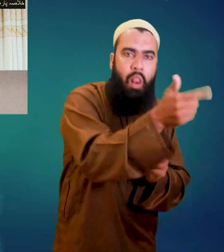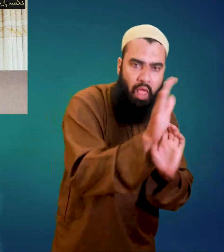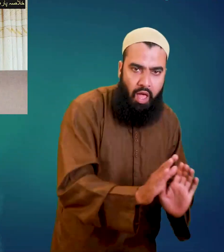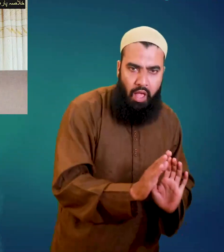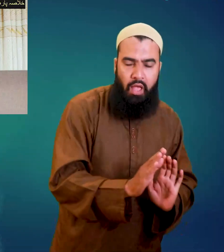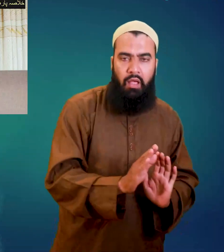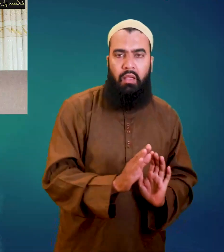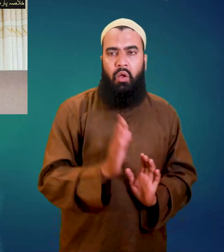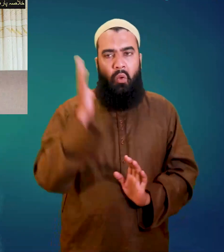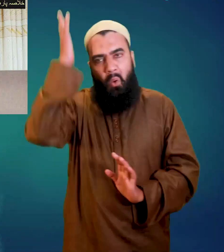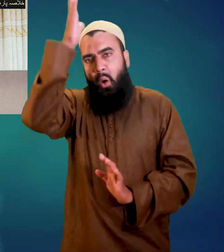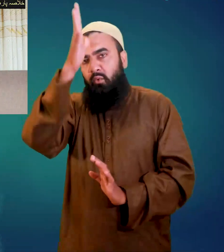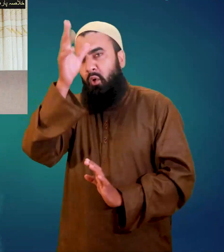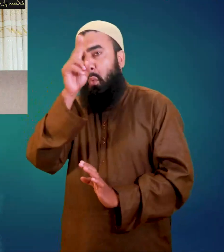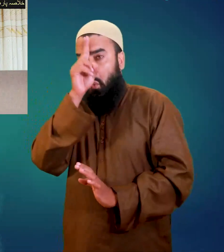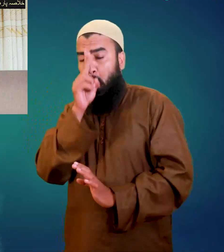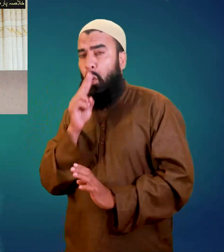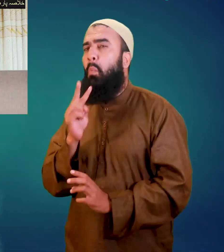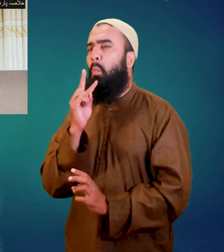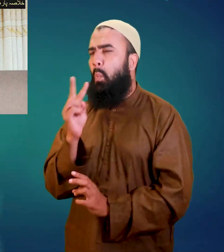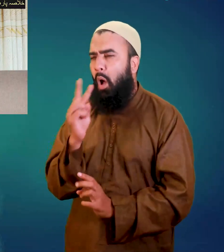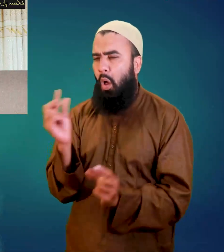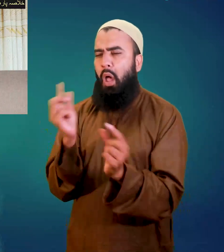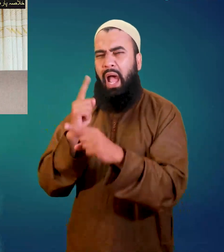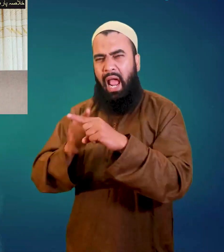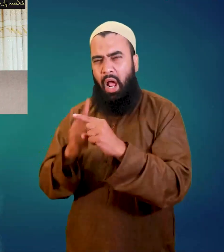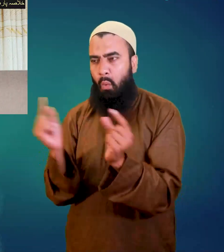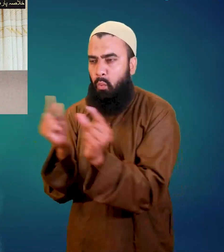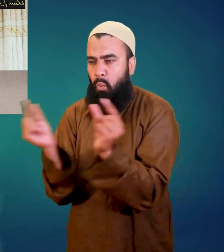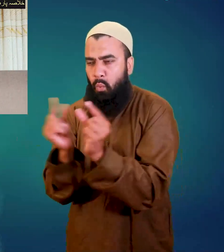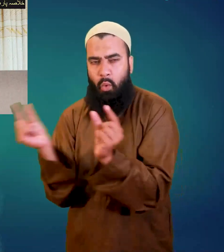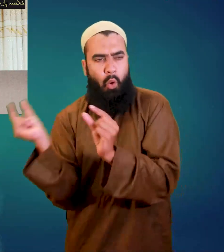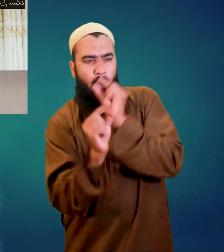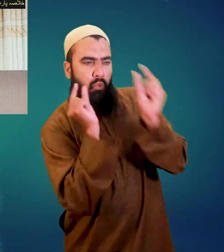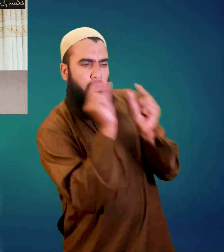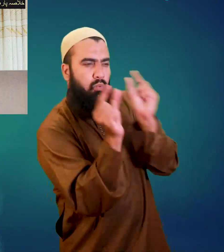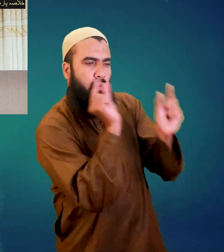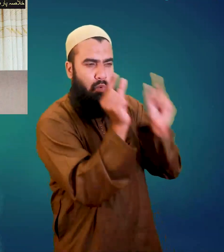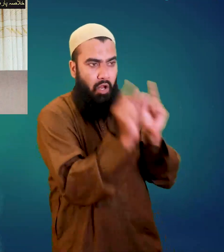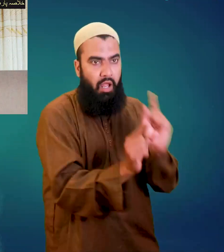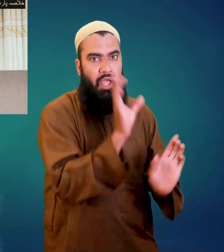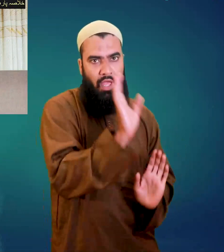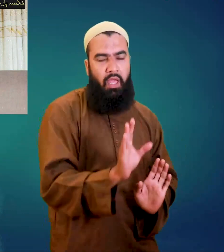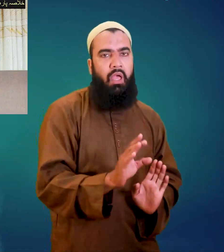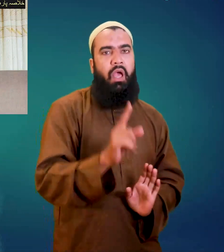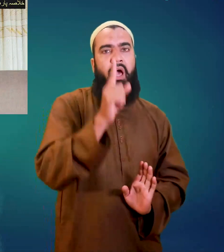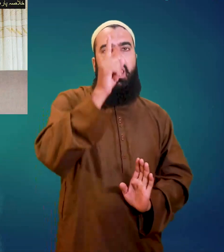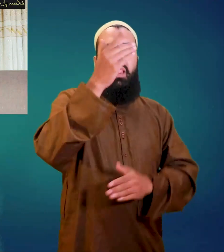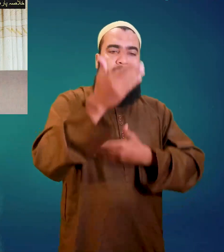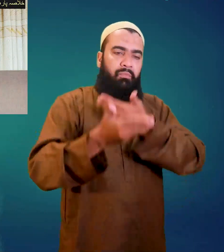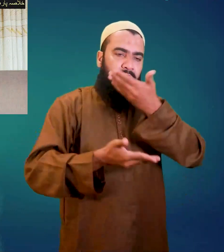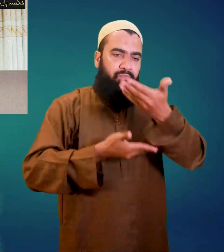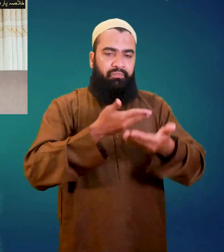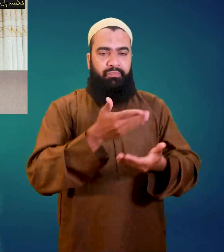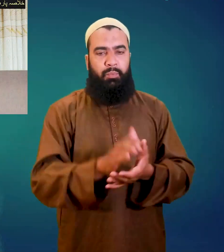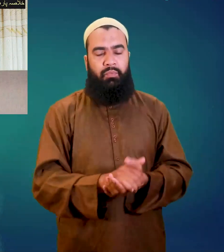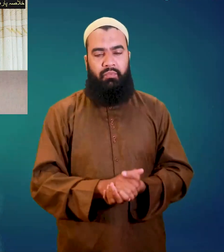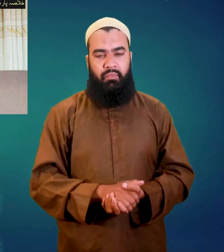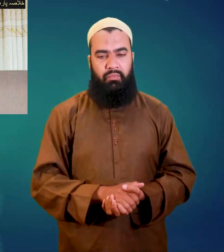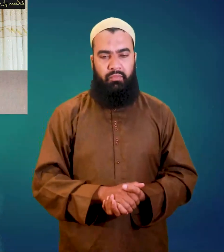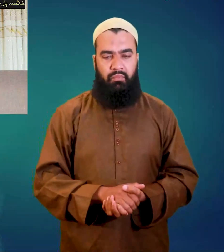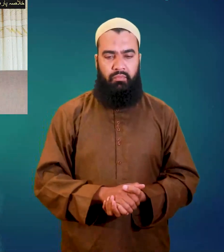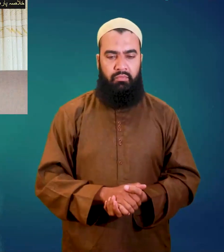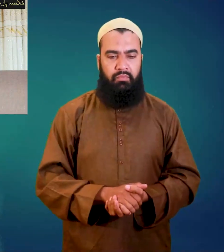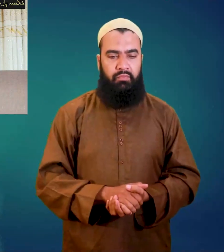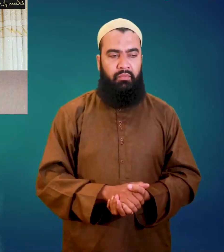تھیں، اور اسی رکوع کے اندر فرمایا گیا سبحانک ھذا بہتان عظیم، یعنی یہ بہت بڑا